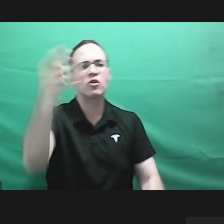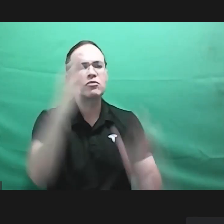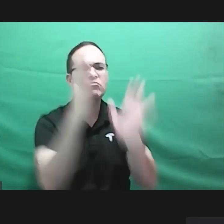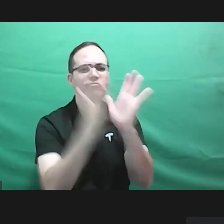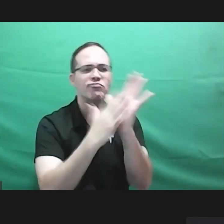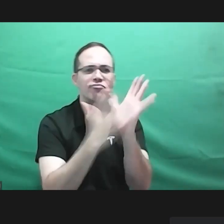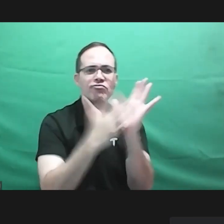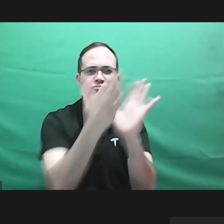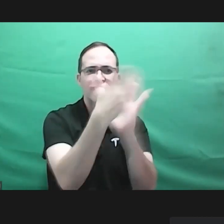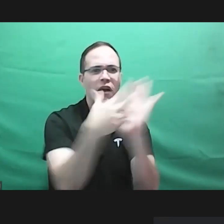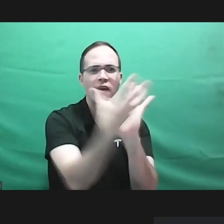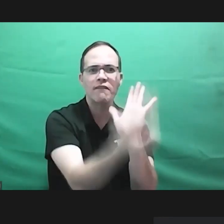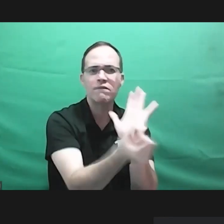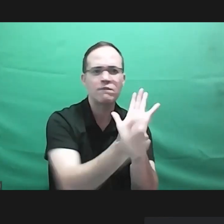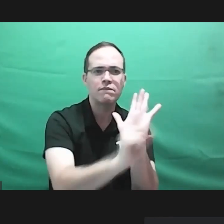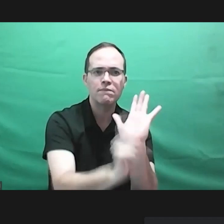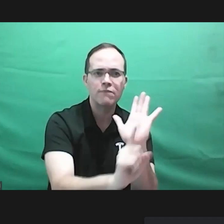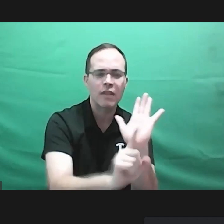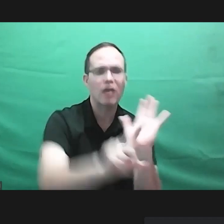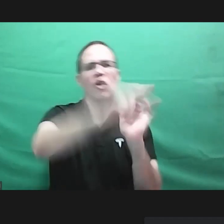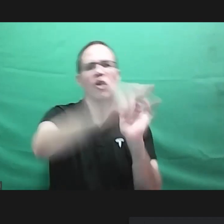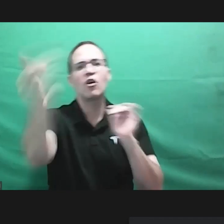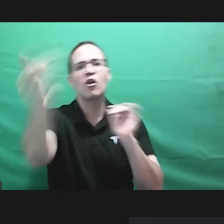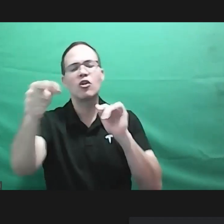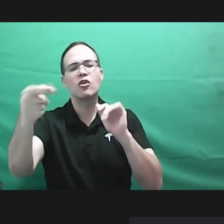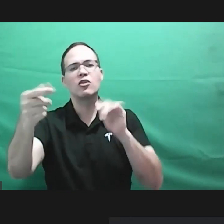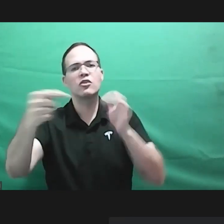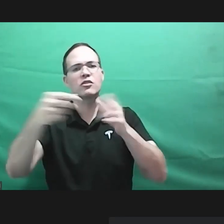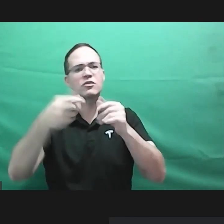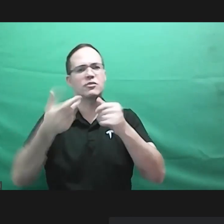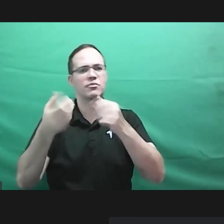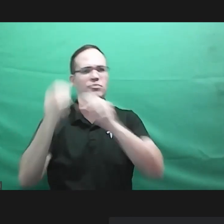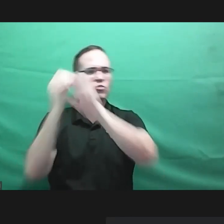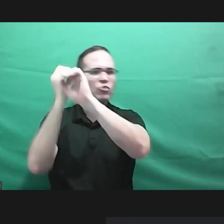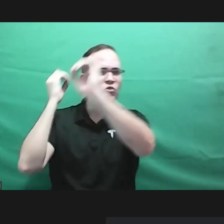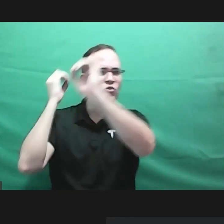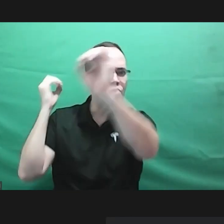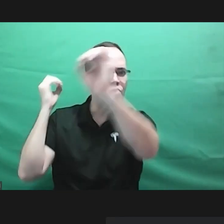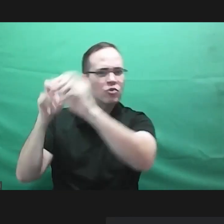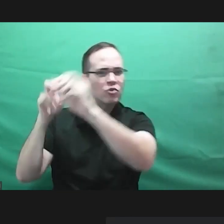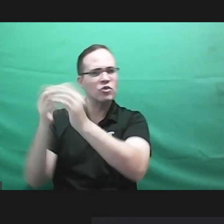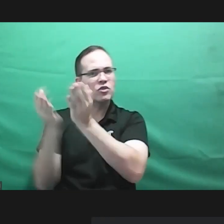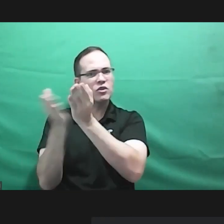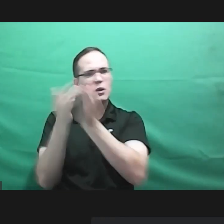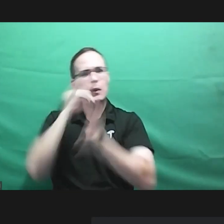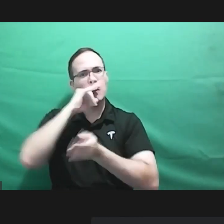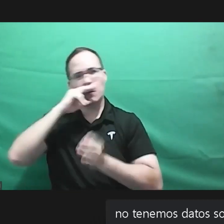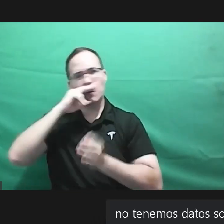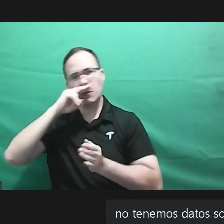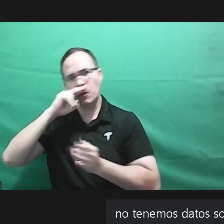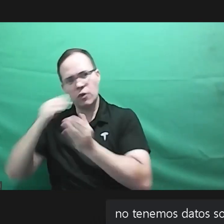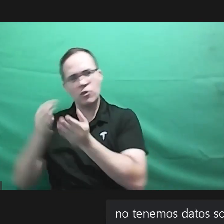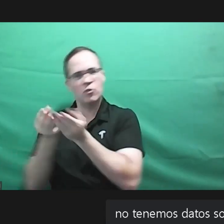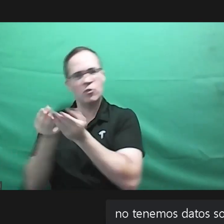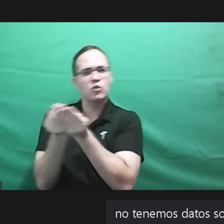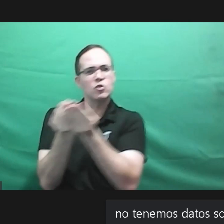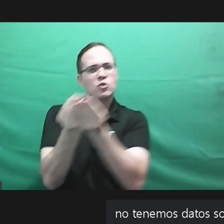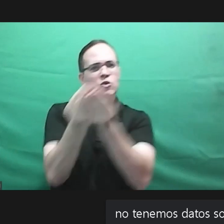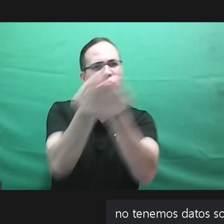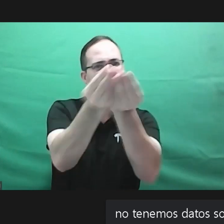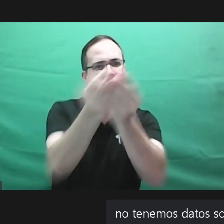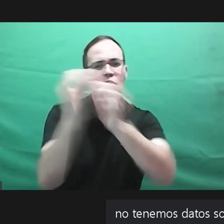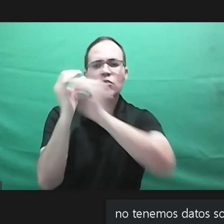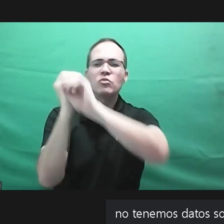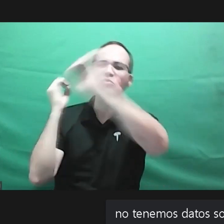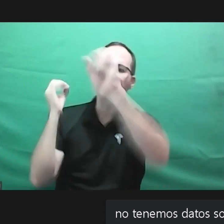de las instalaciones escolares, del transporte escolar, de los materiales de estudio. No tenemos datos sobre cuáles son los